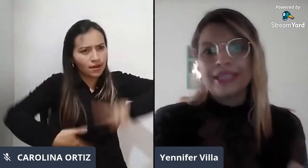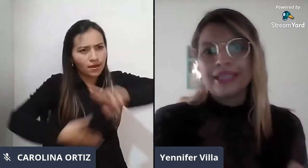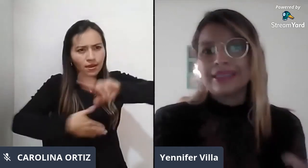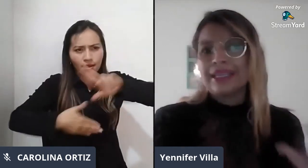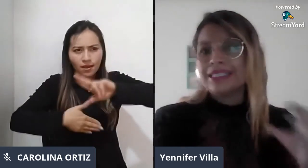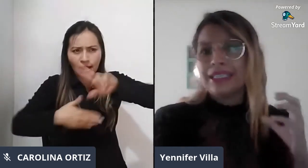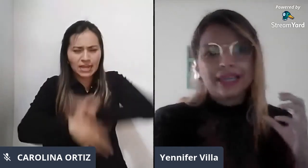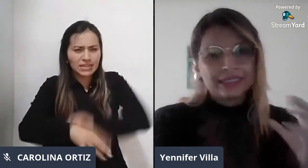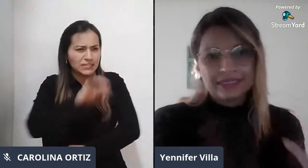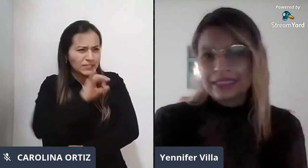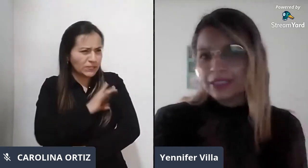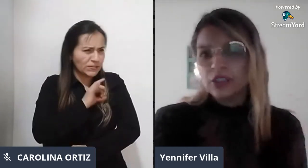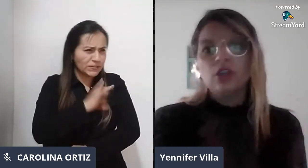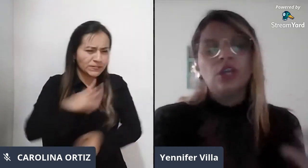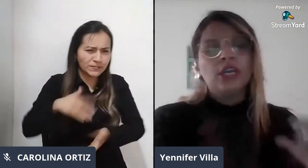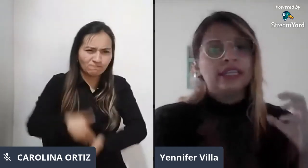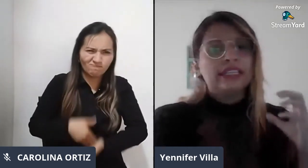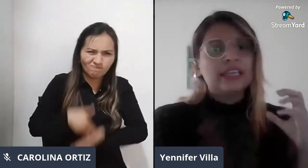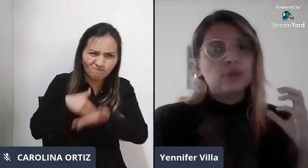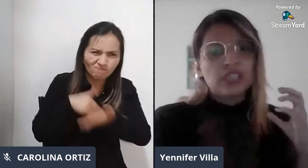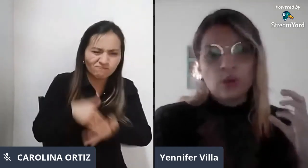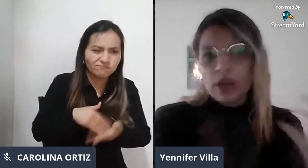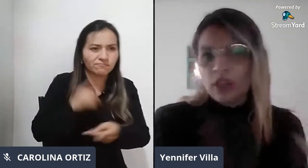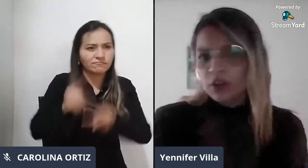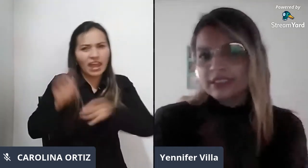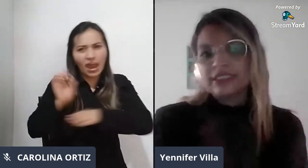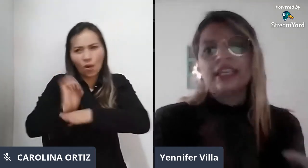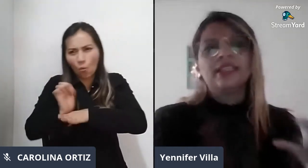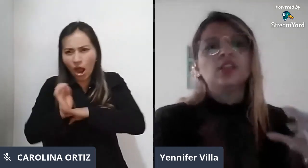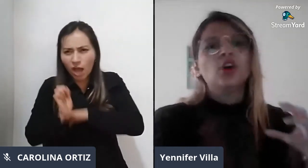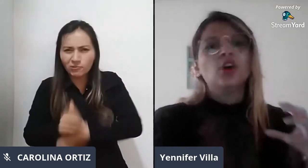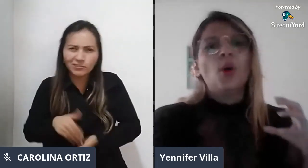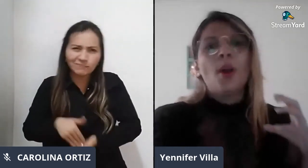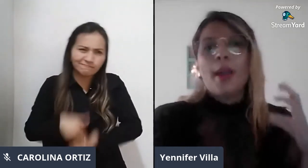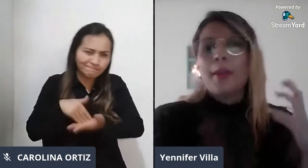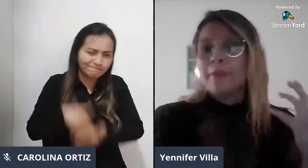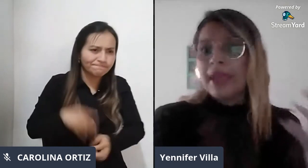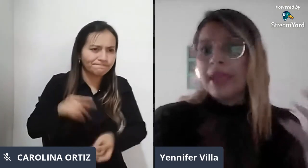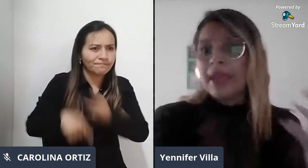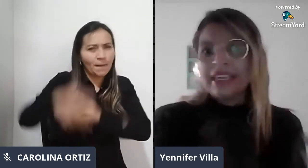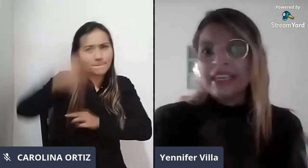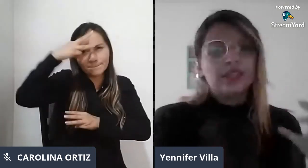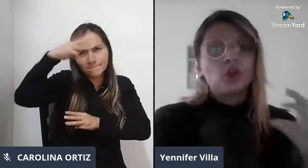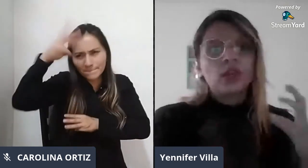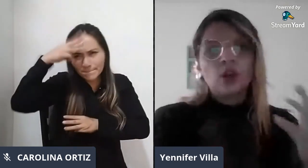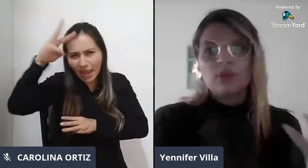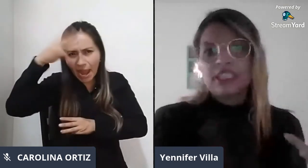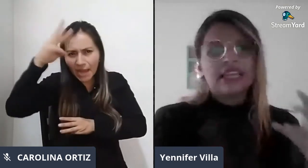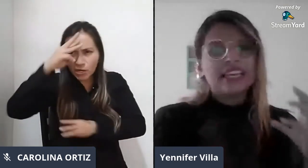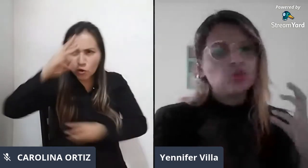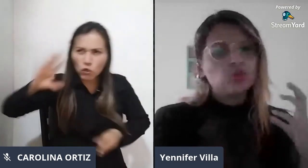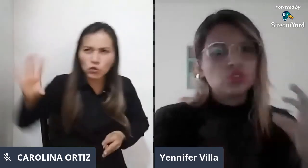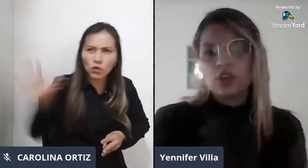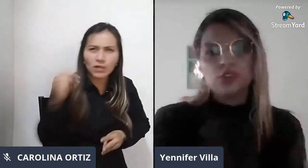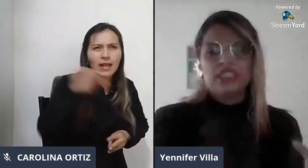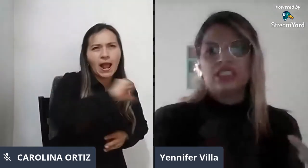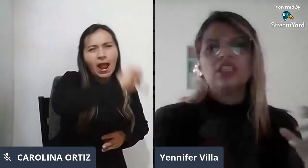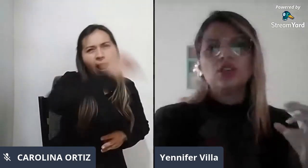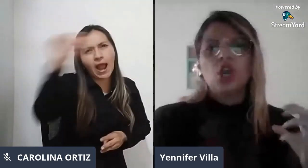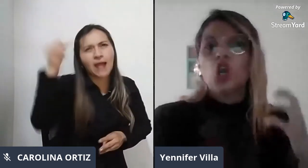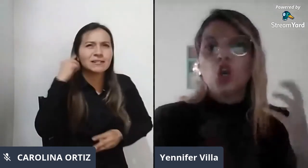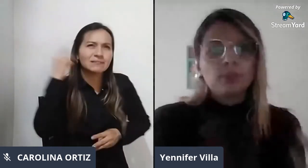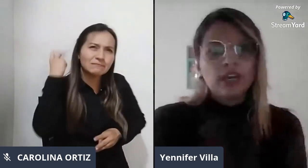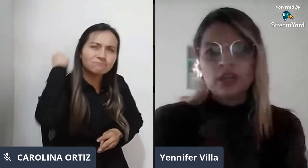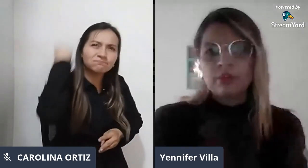Chile resistiendo, teníamos a Ecuador resistiendo, México tenía todo el combo feminista denunciando los